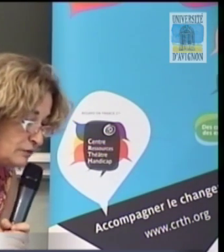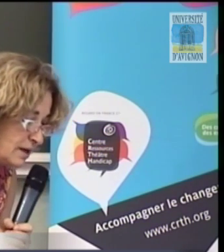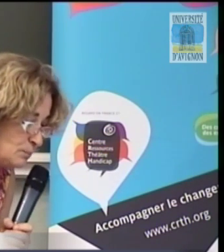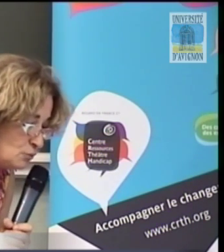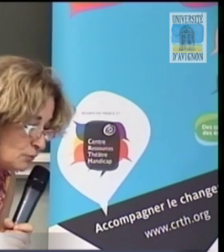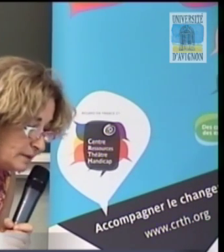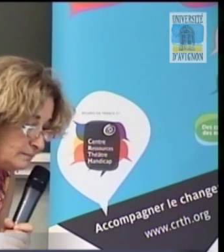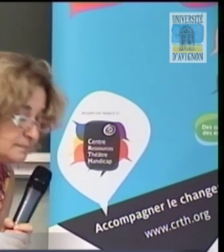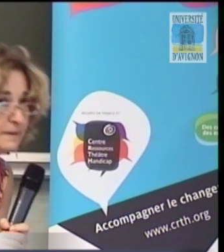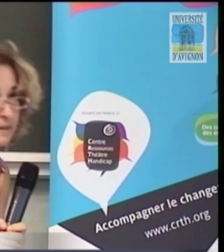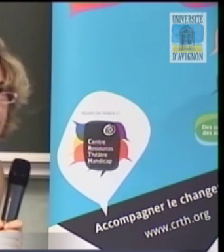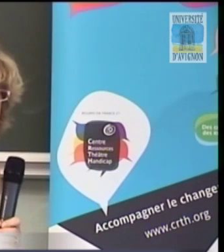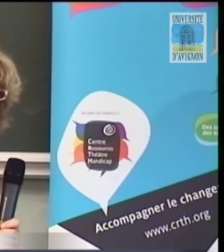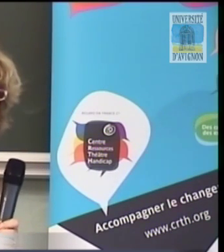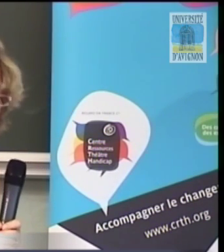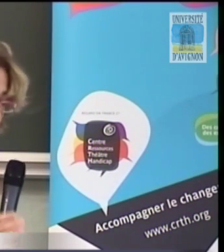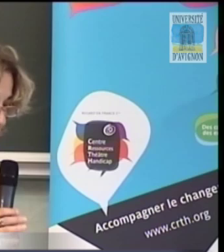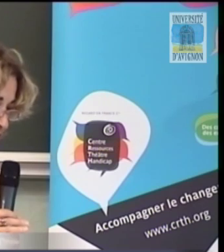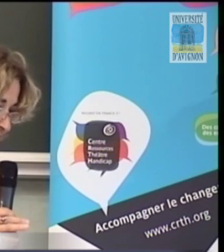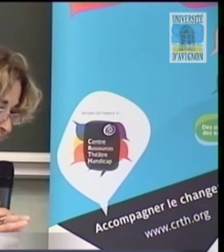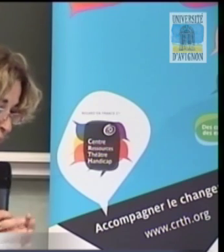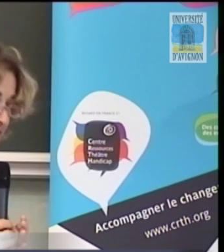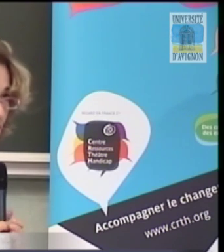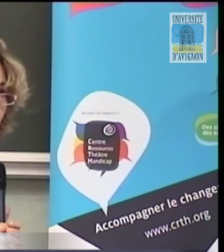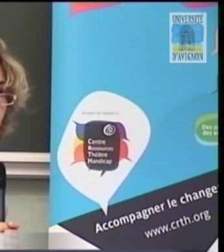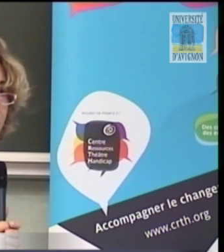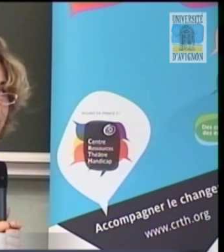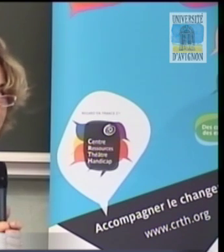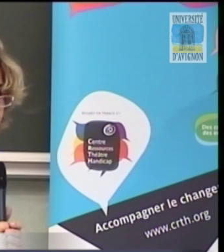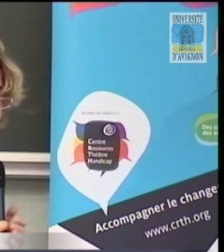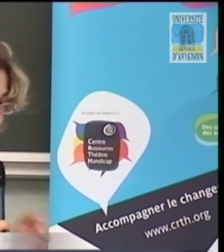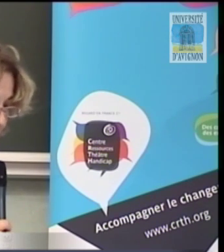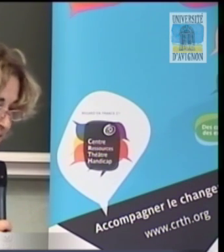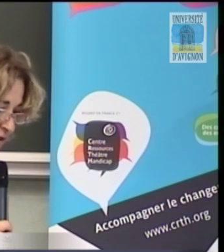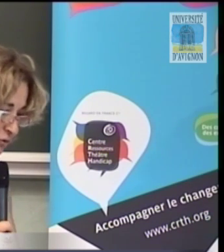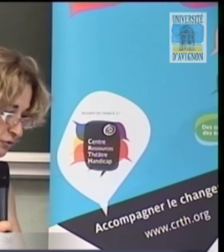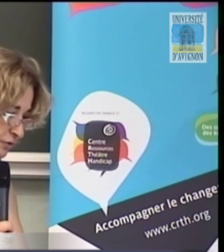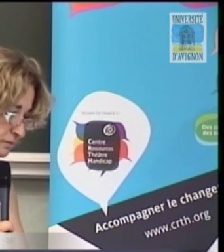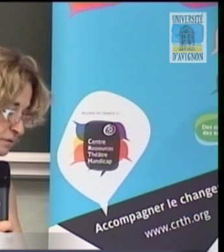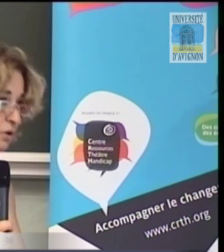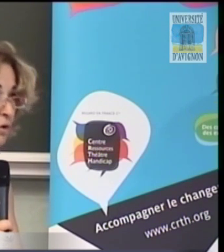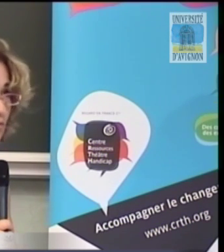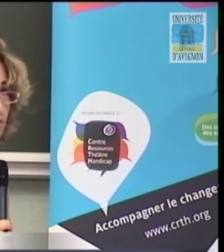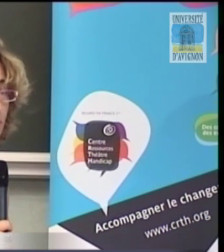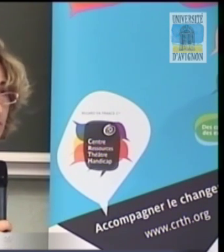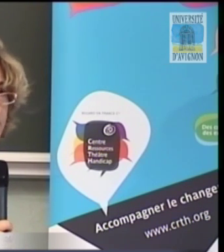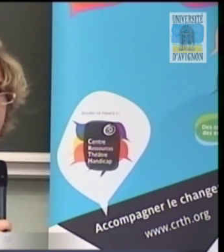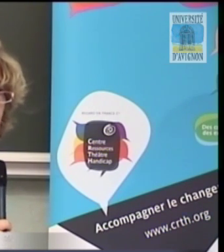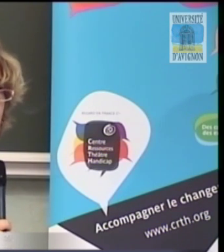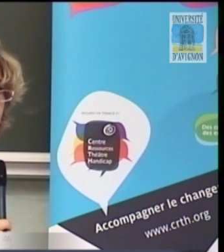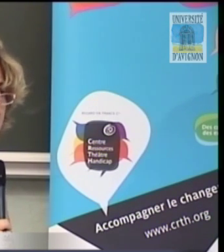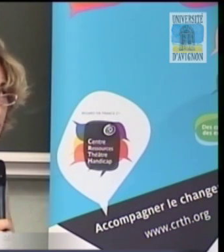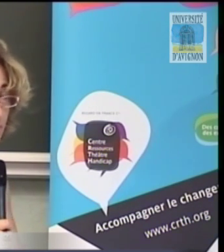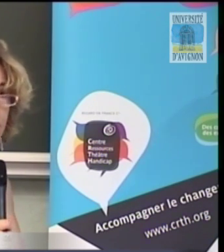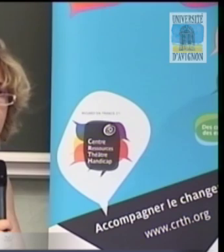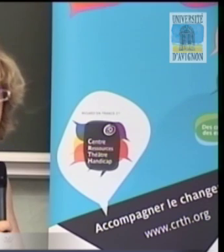Donc il faut aller plus loin et faire en sorte que chacun puisse oublier sa différence, ou du moins que cette différence